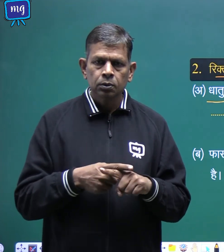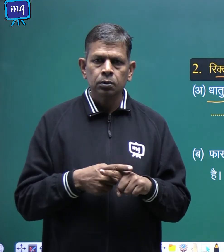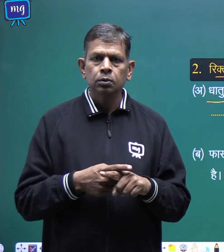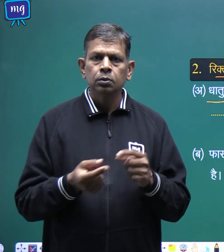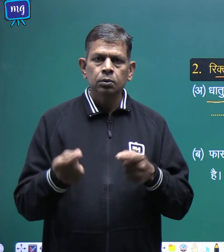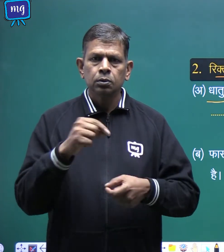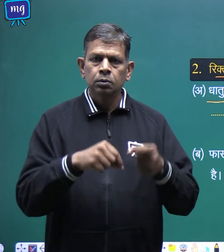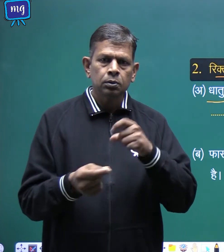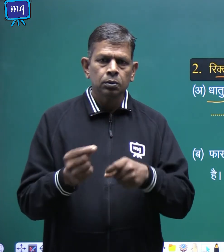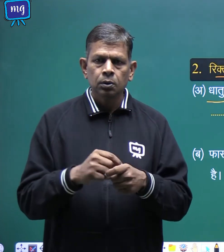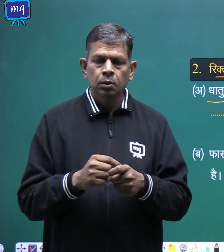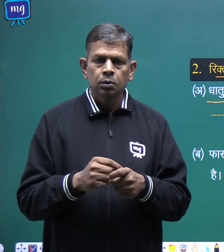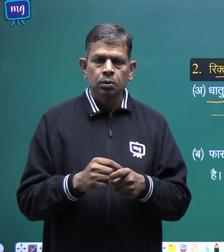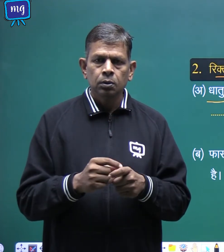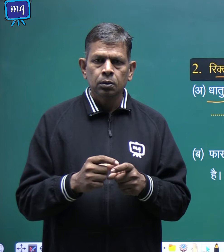अभिक्रिया कर